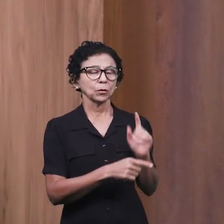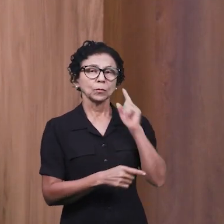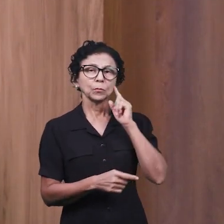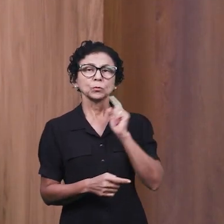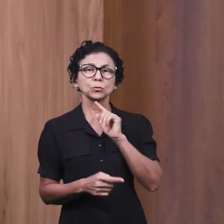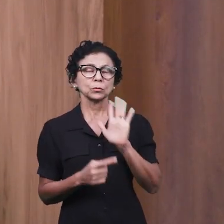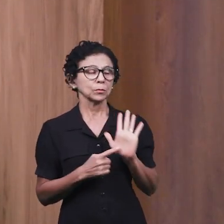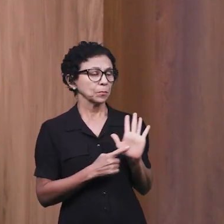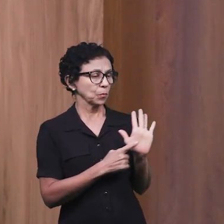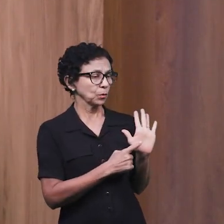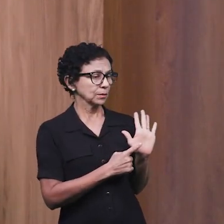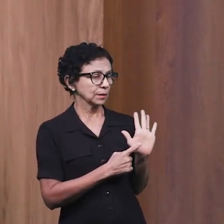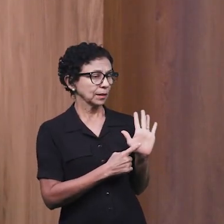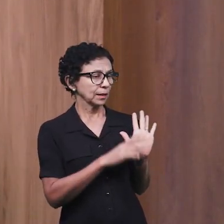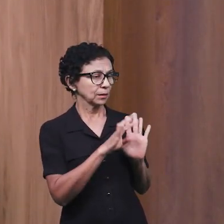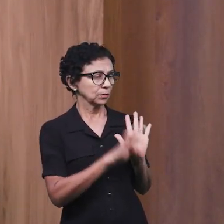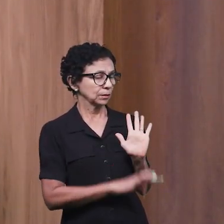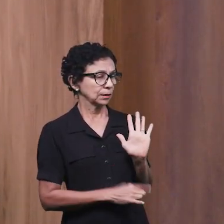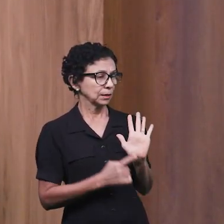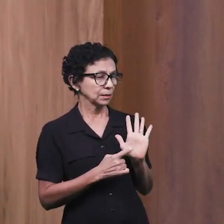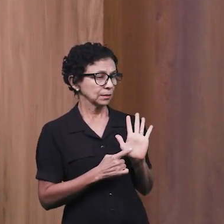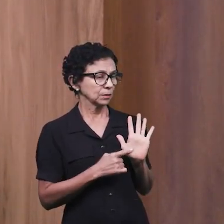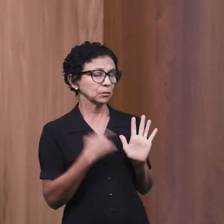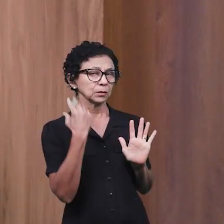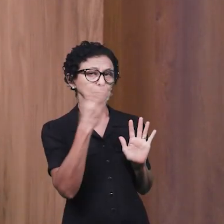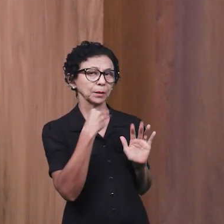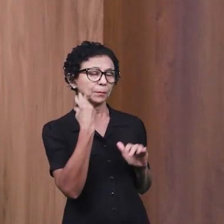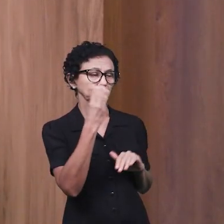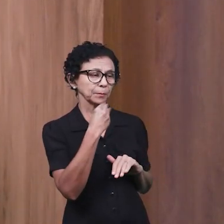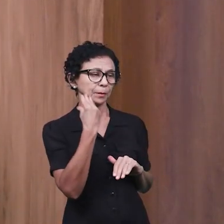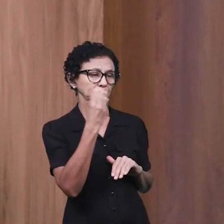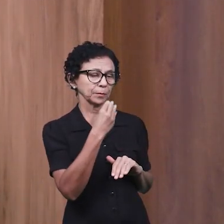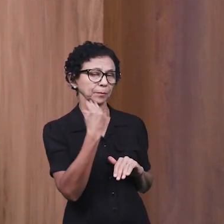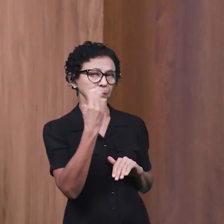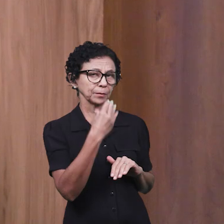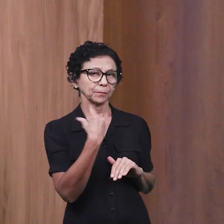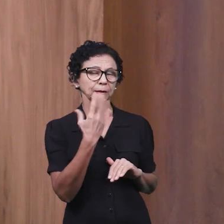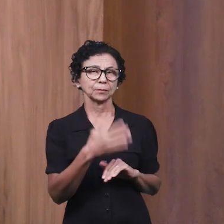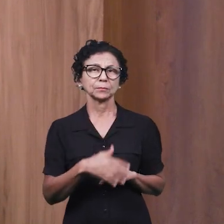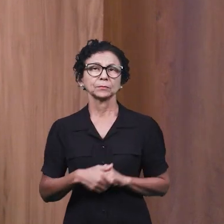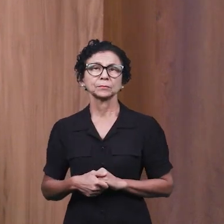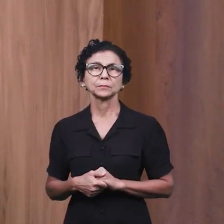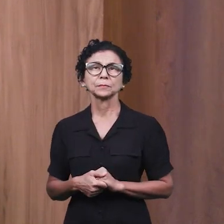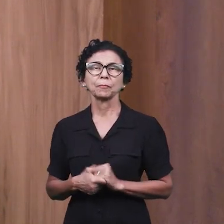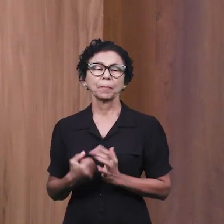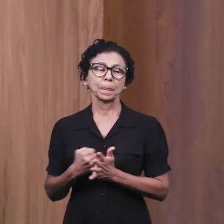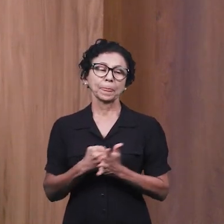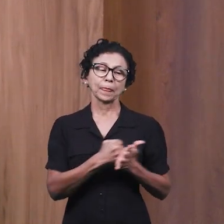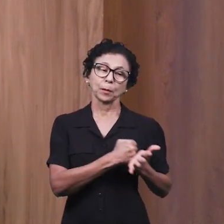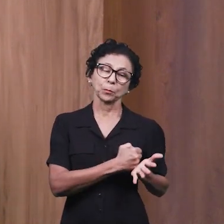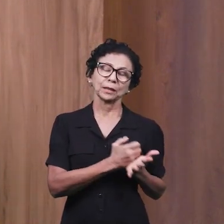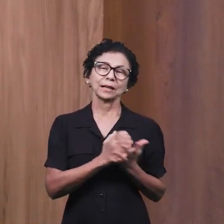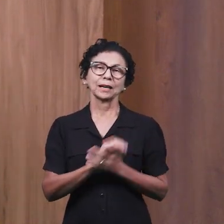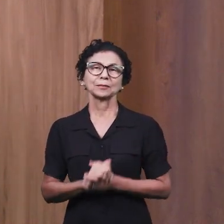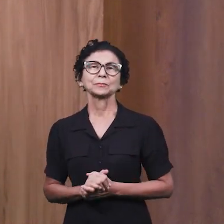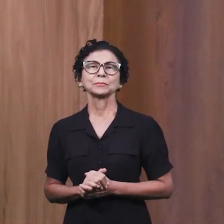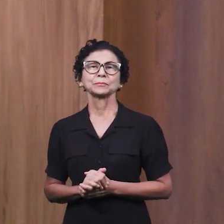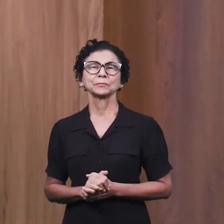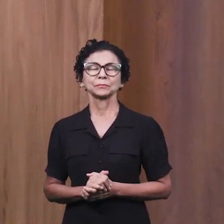lido e continuar na oralização para acompanhar, para auxiliá-lo